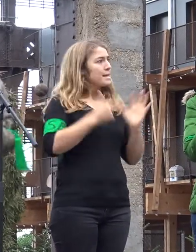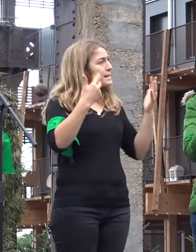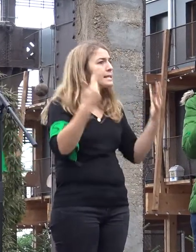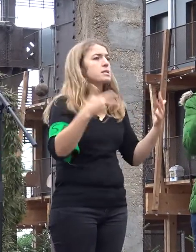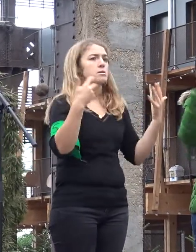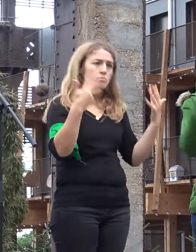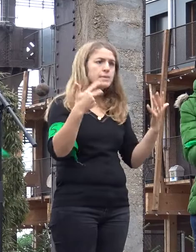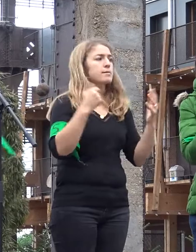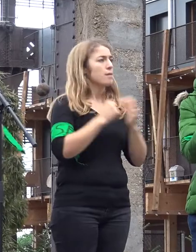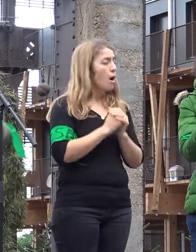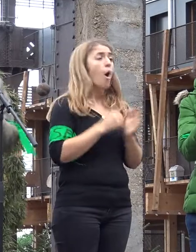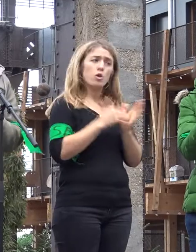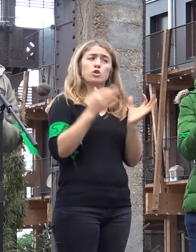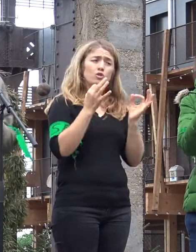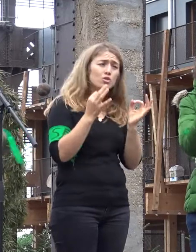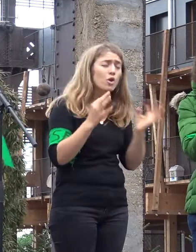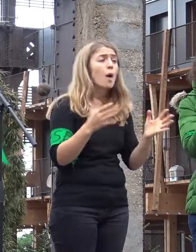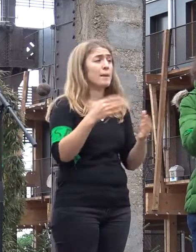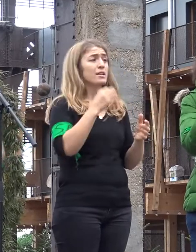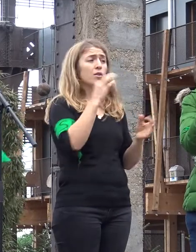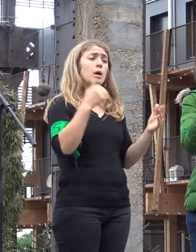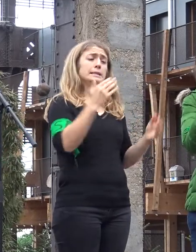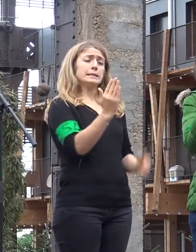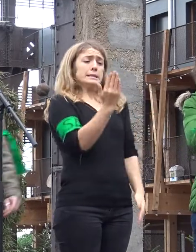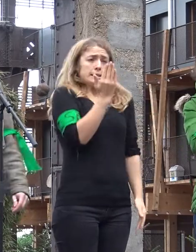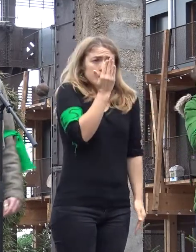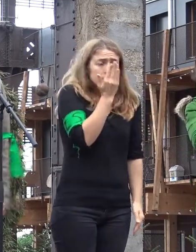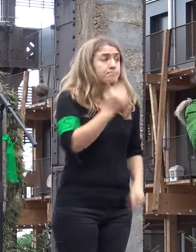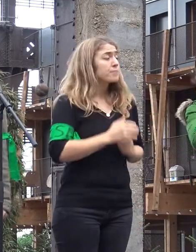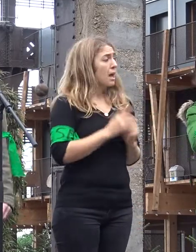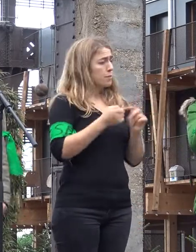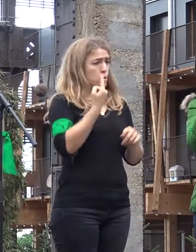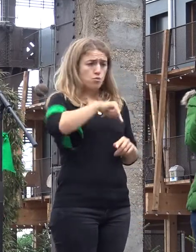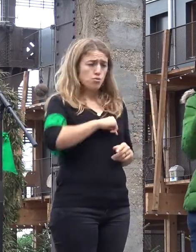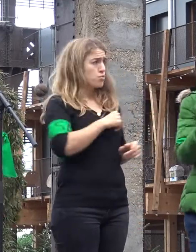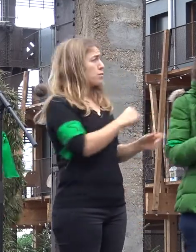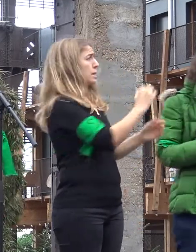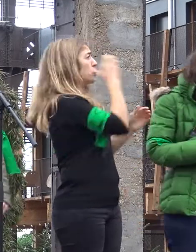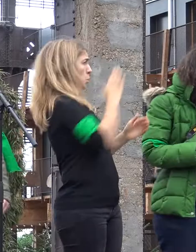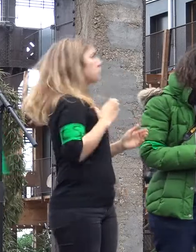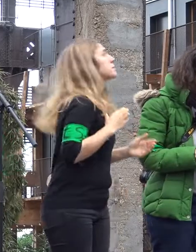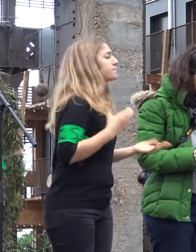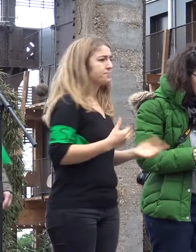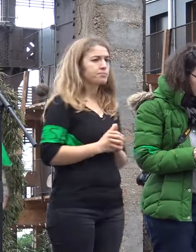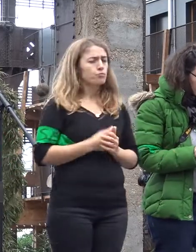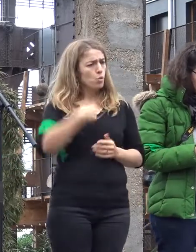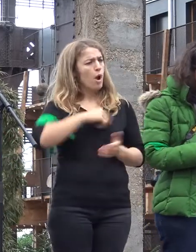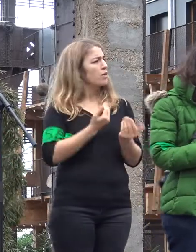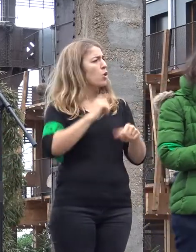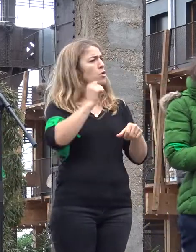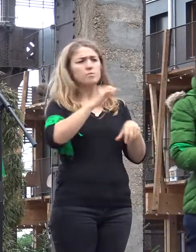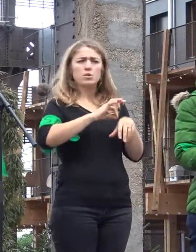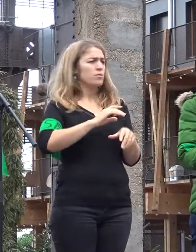2018, il est encore temps, mais le temps presse et il faut que nous soyons entendus. Alors nous n'attendrons pas une minute de